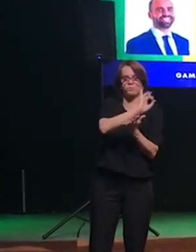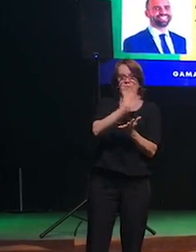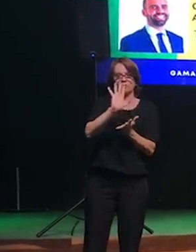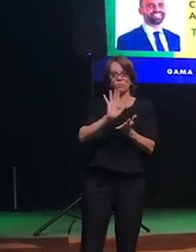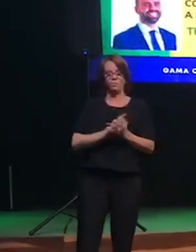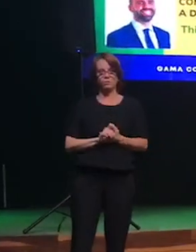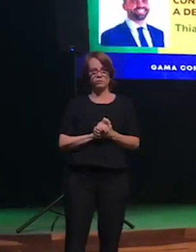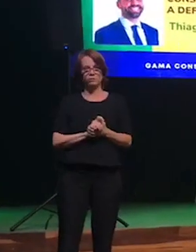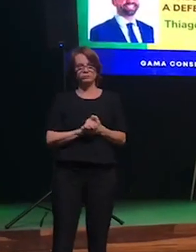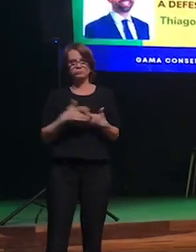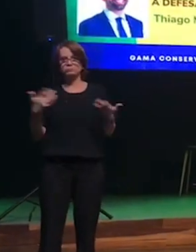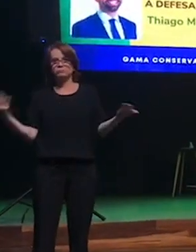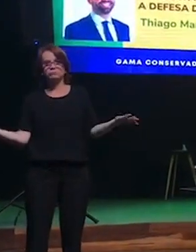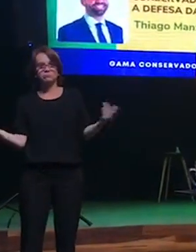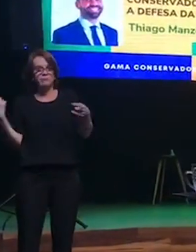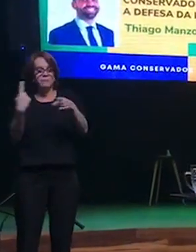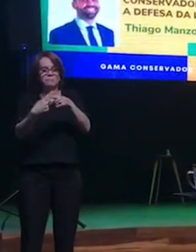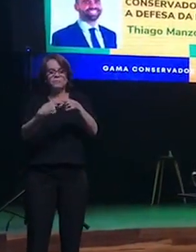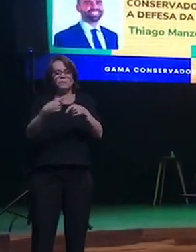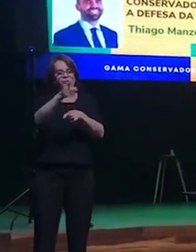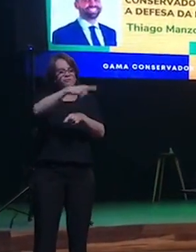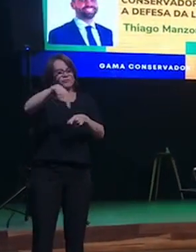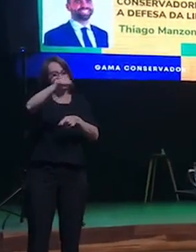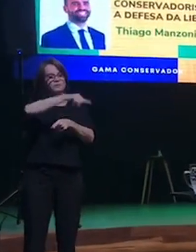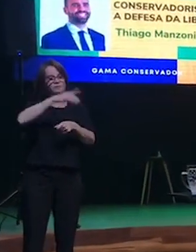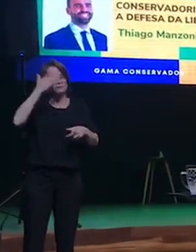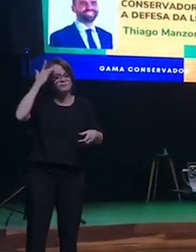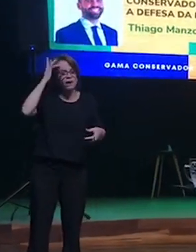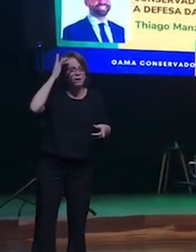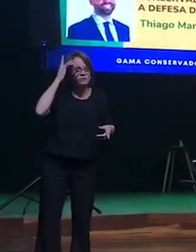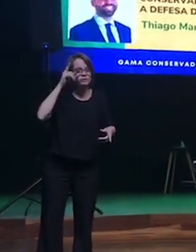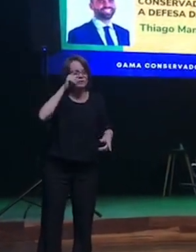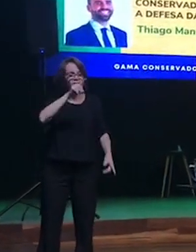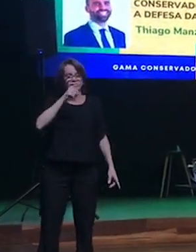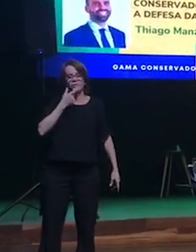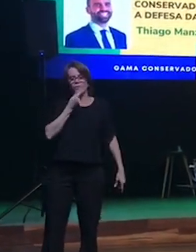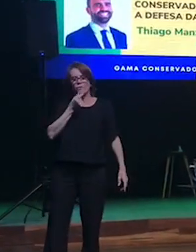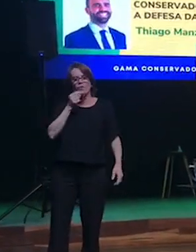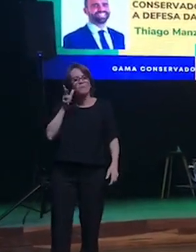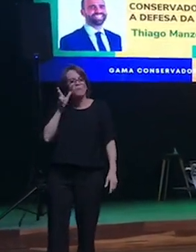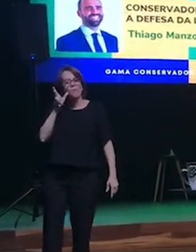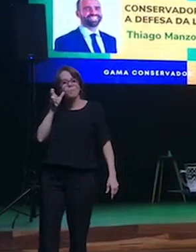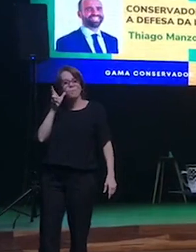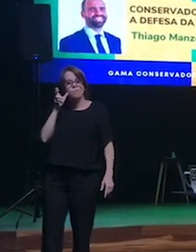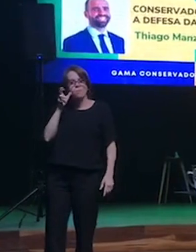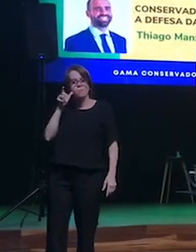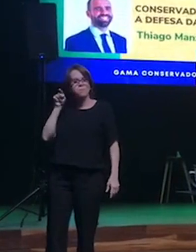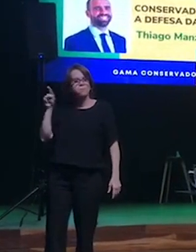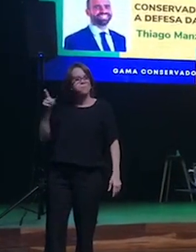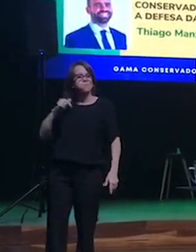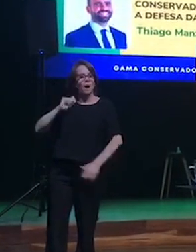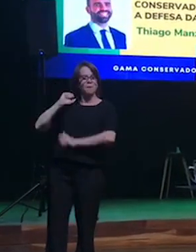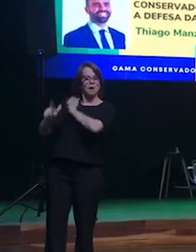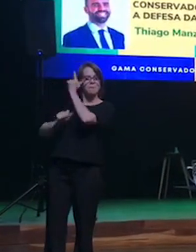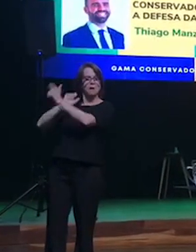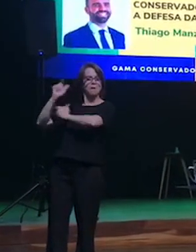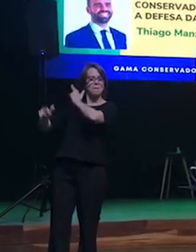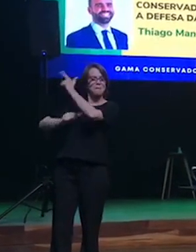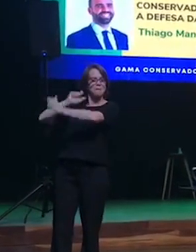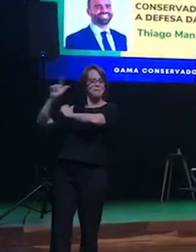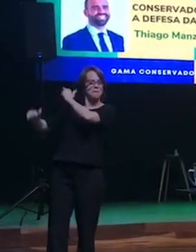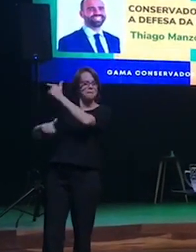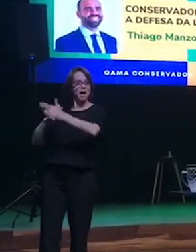Por que vocês acham que demonizaram o Olavo de Carvalho? Por que vocês acham que ele foi satirizado,